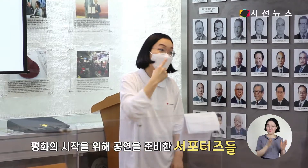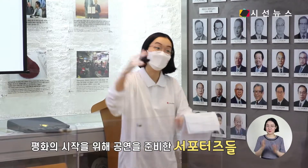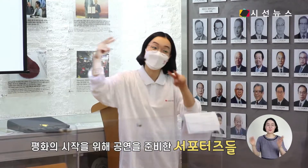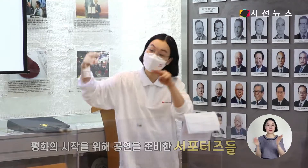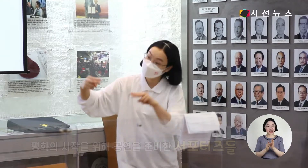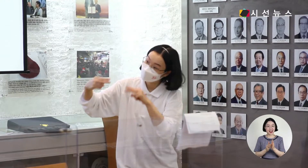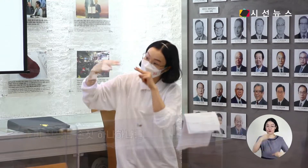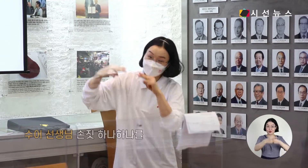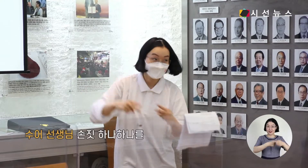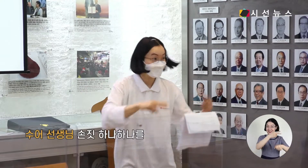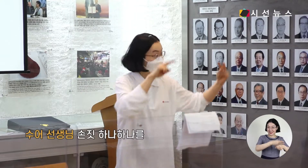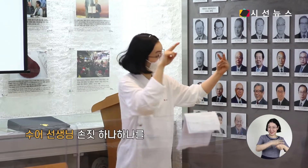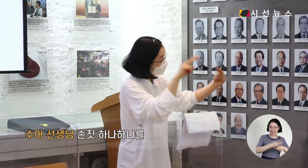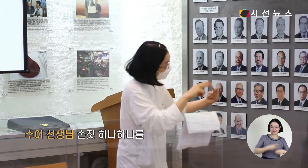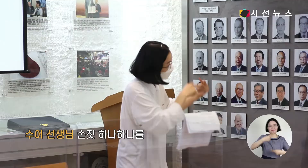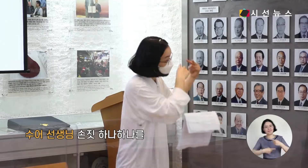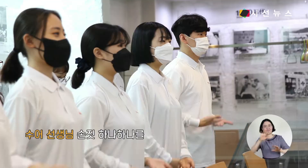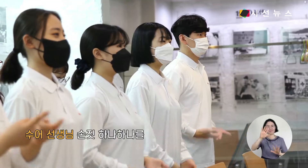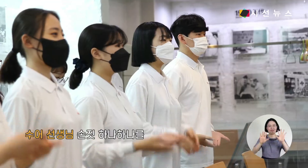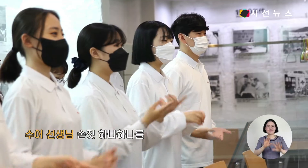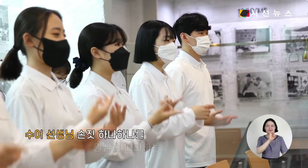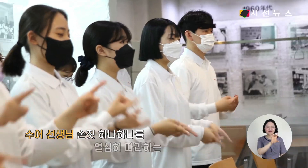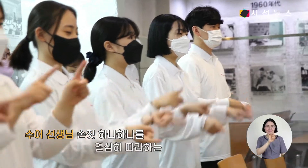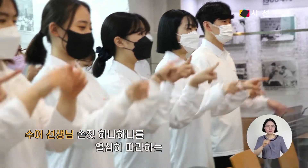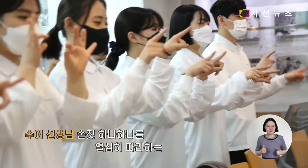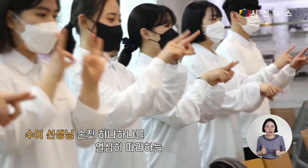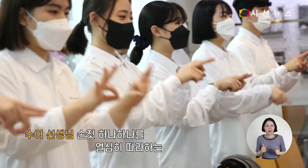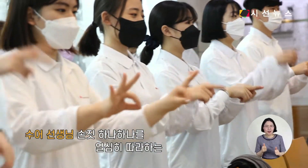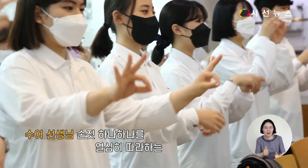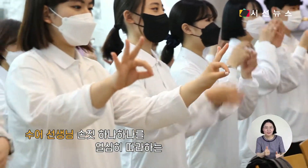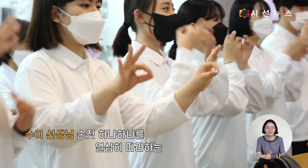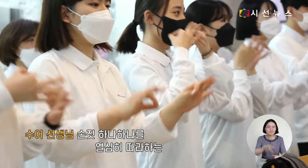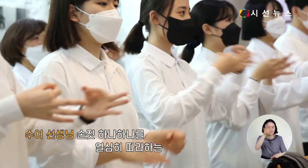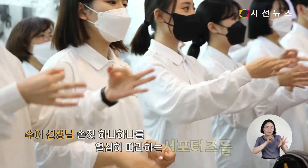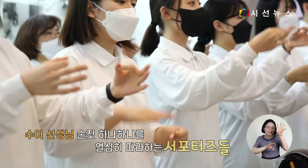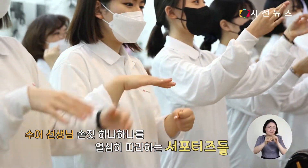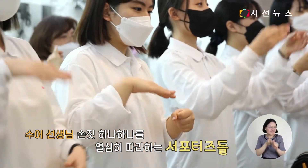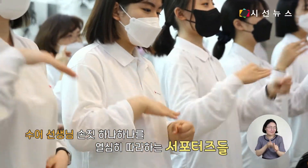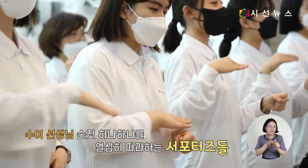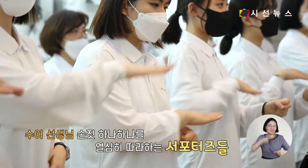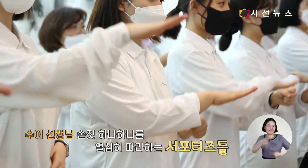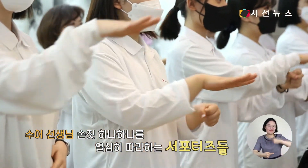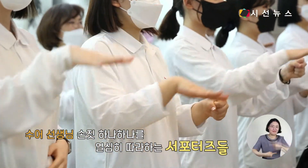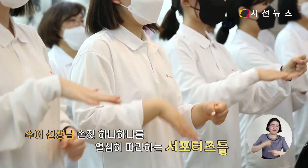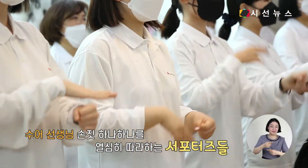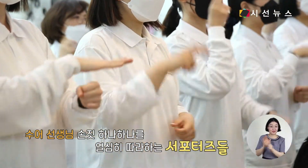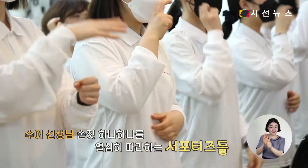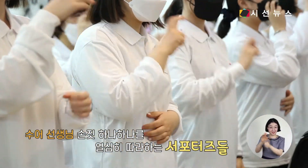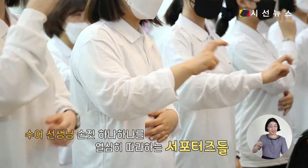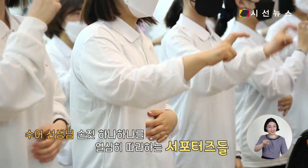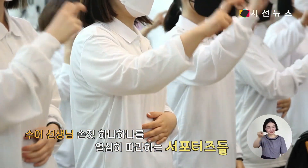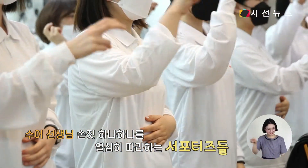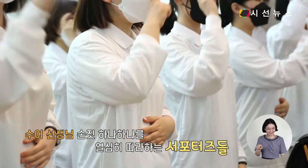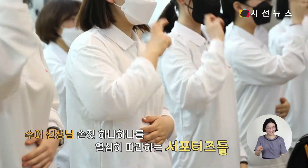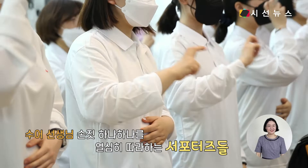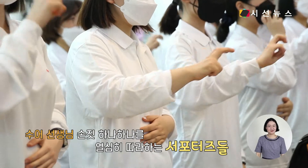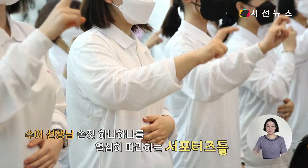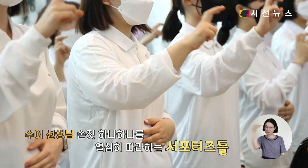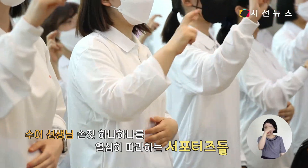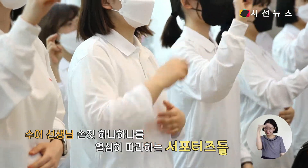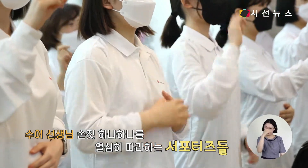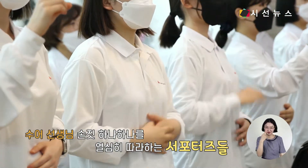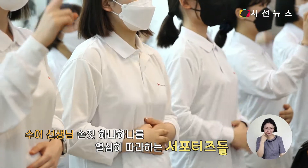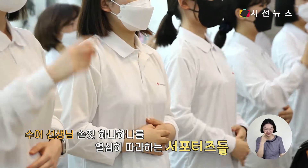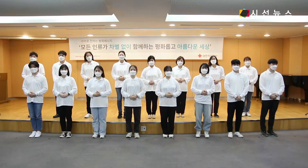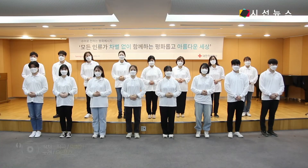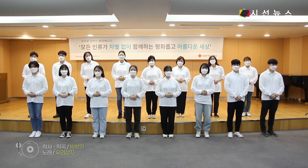합니다. 수어 선생님의 손짓 하나하나를 열심히 지켜보고 따라하는 서포터즈들. 자, 그럼 감상해